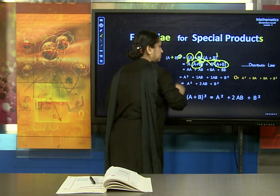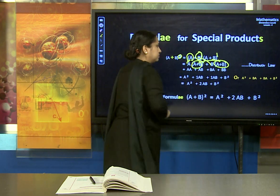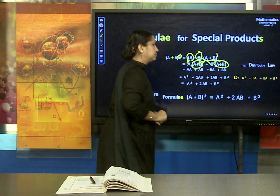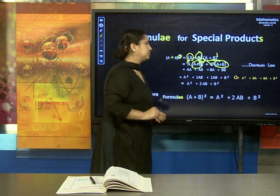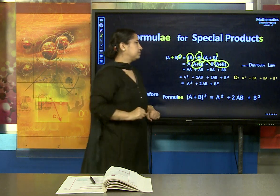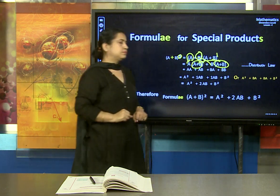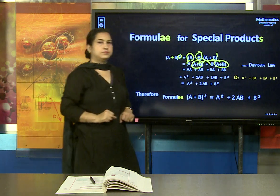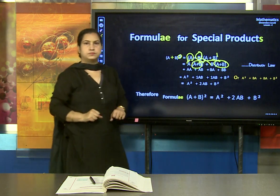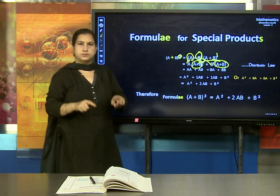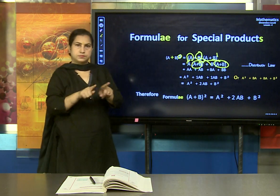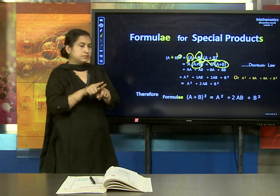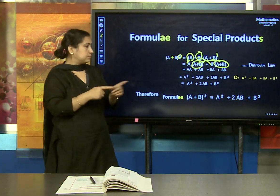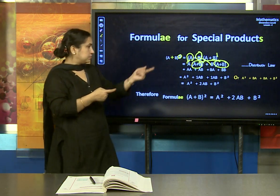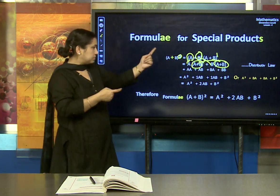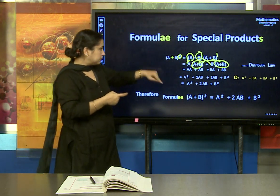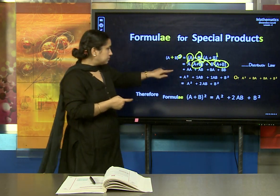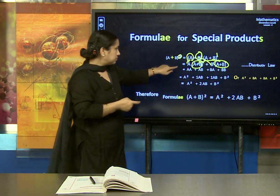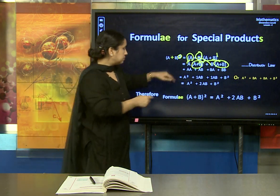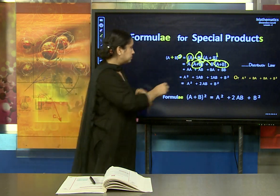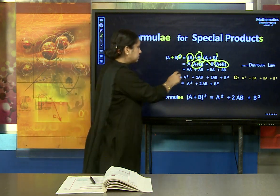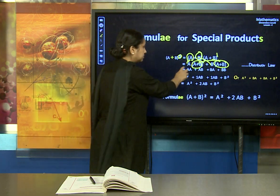उनको इस तरह से गुणा करके लिखा जा सकता है।